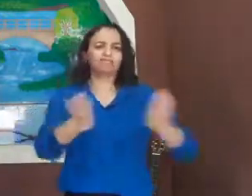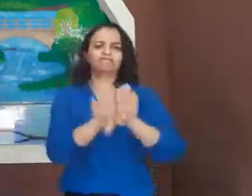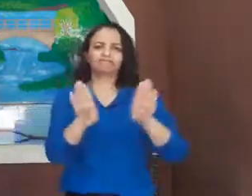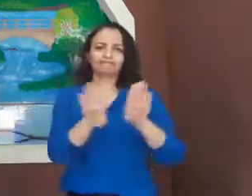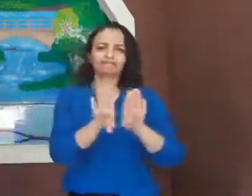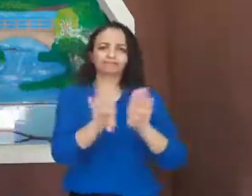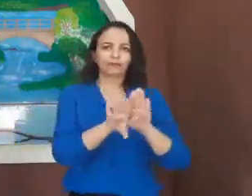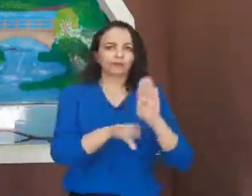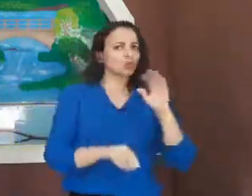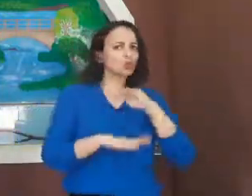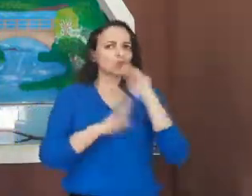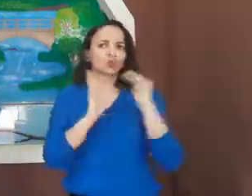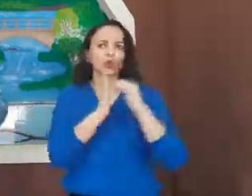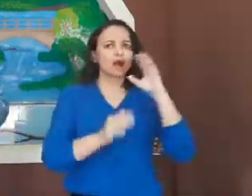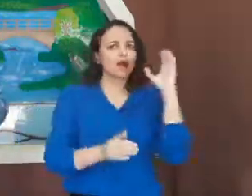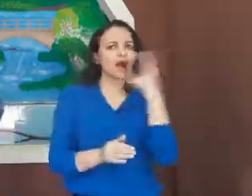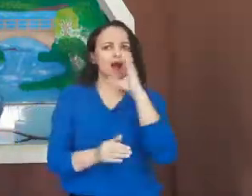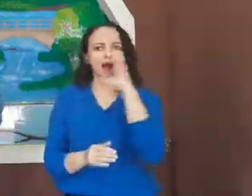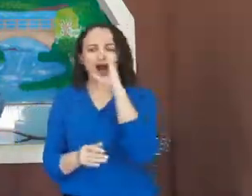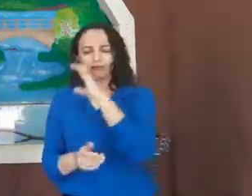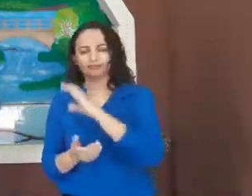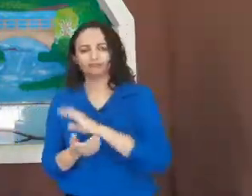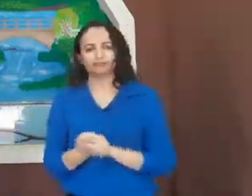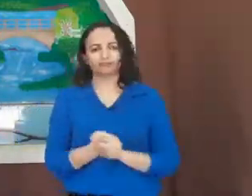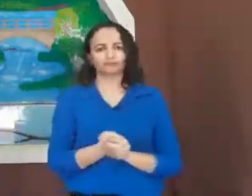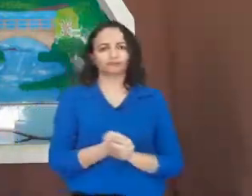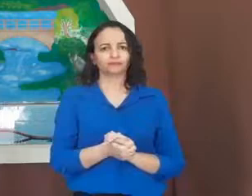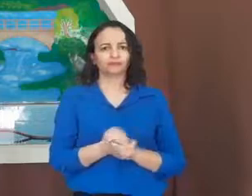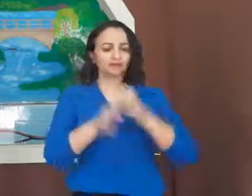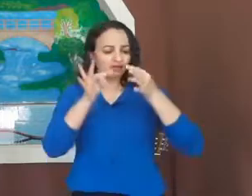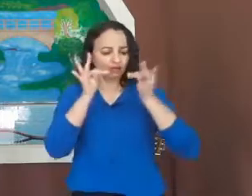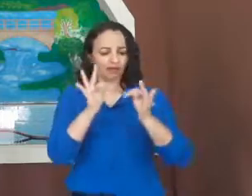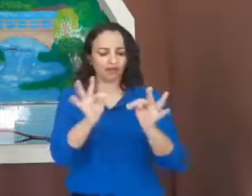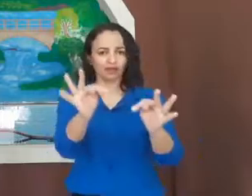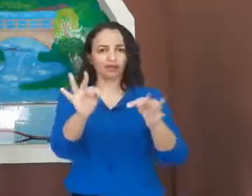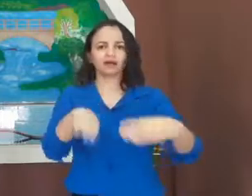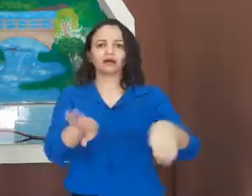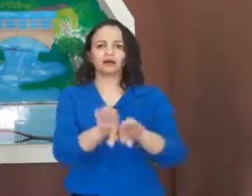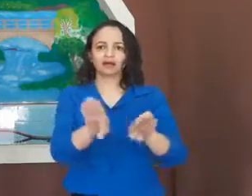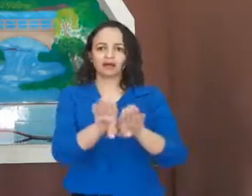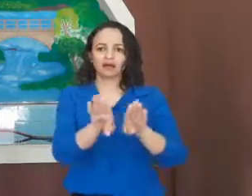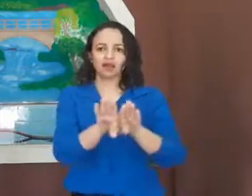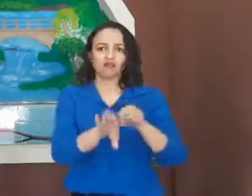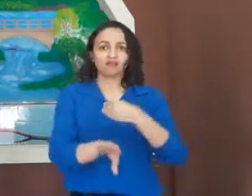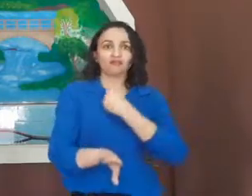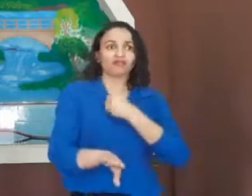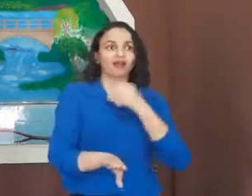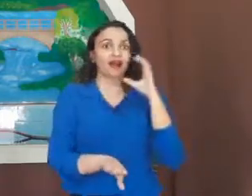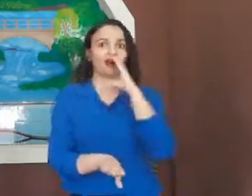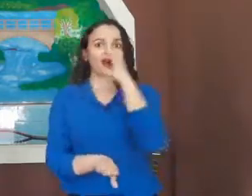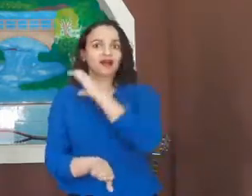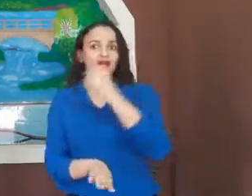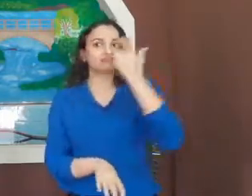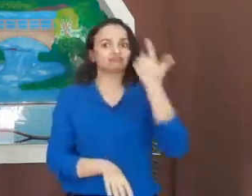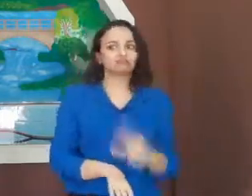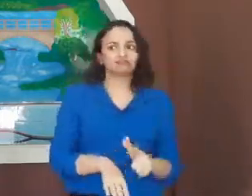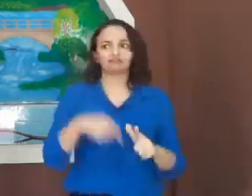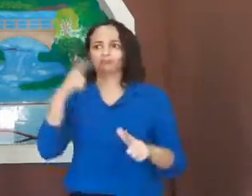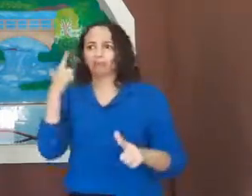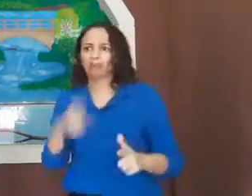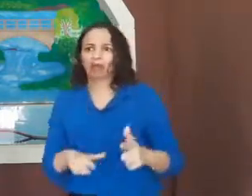dos aparelhos tecnológicos que aceleram a vida, né? Cada dia cada um quer mais